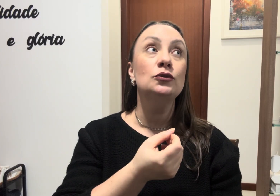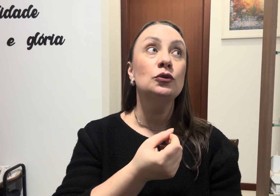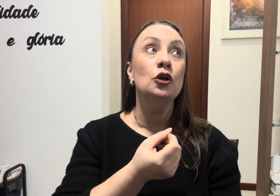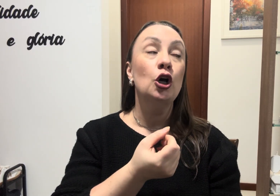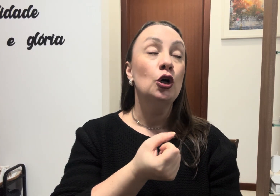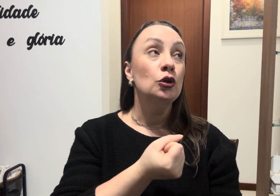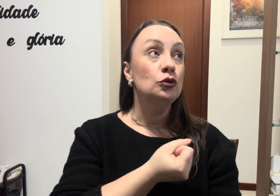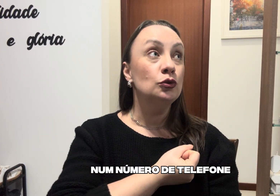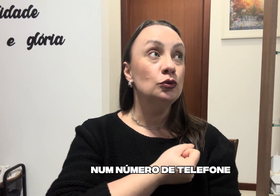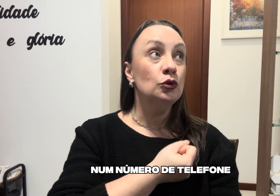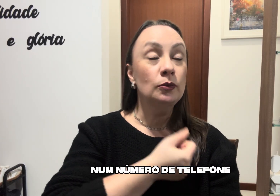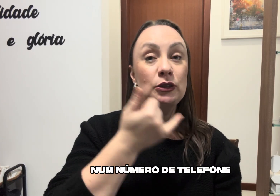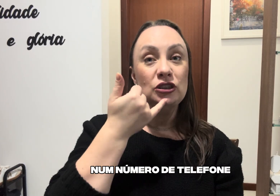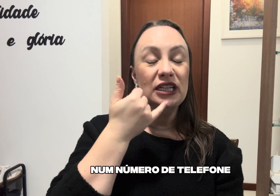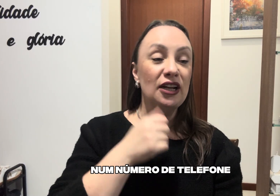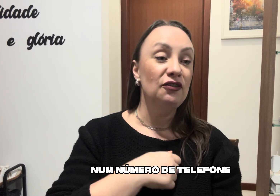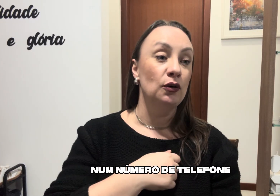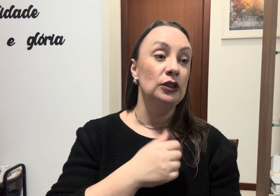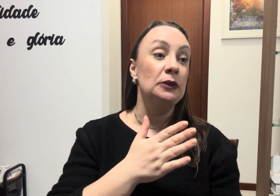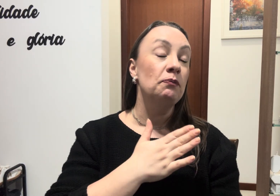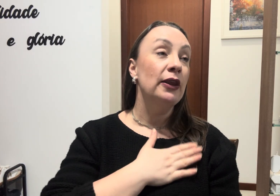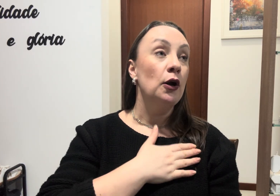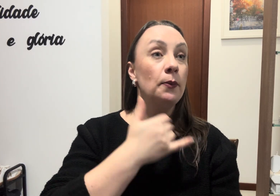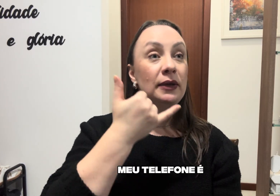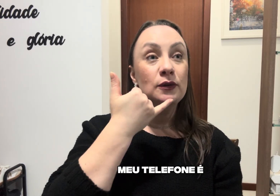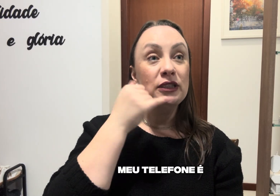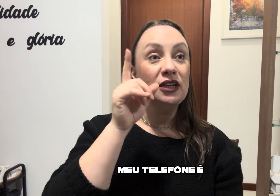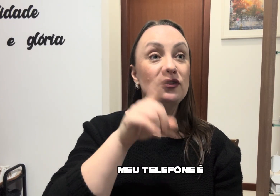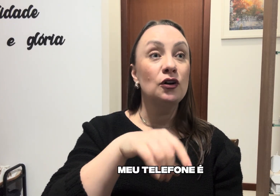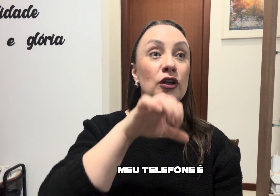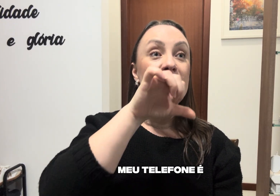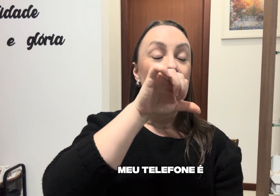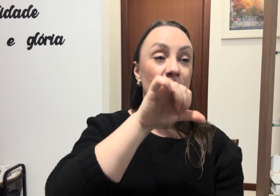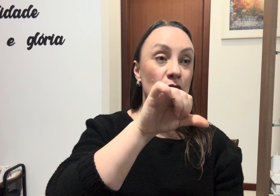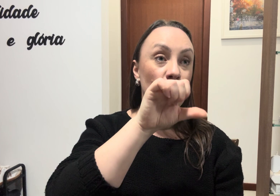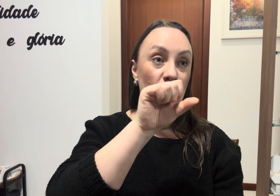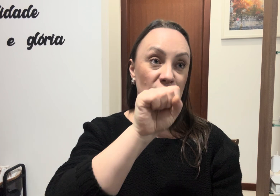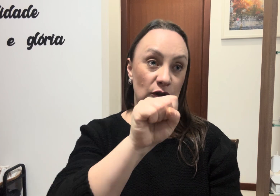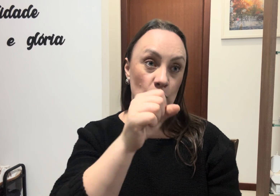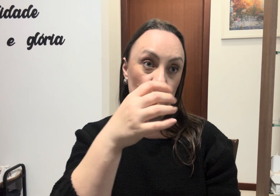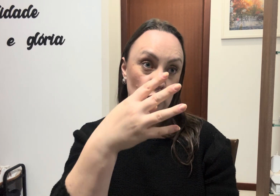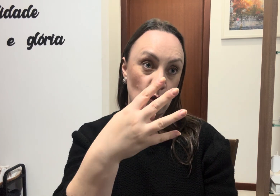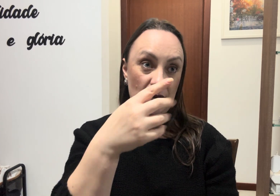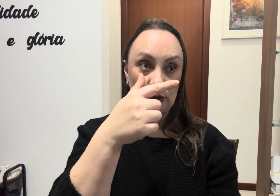falando num número de telefone. Meu telefone é...